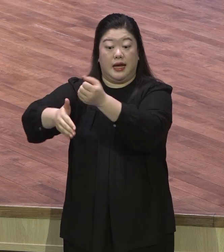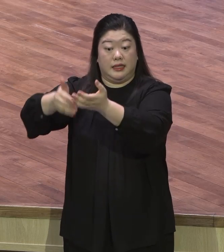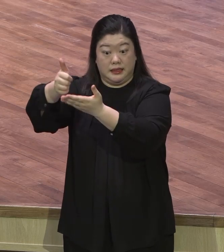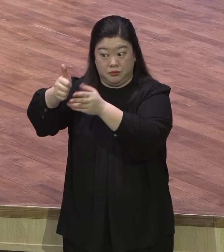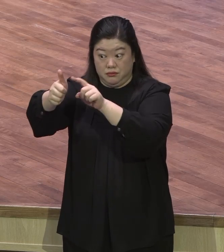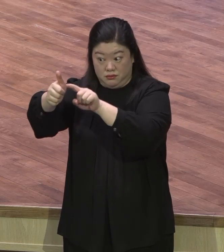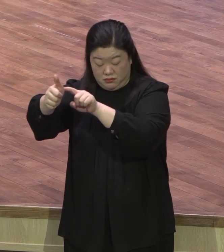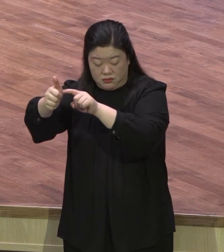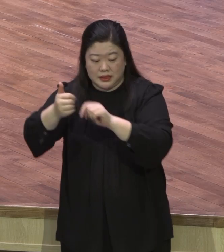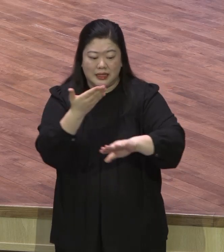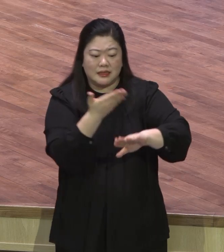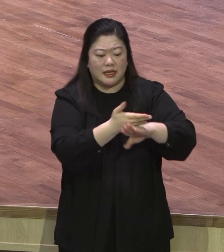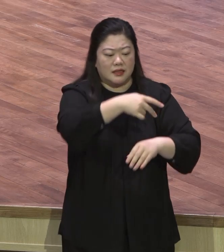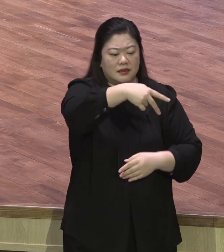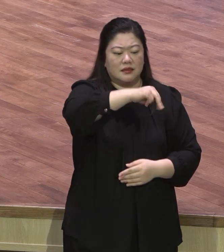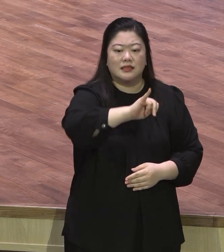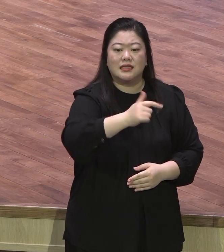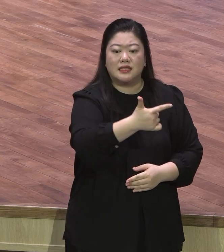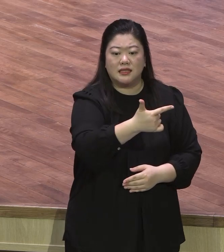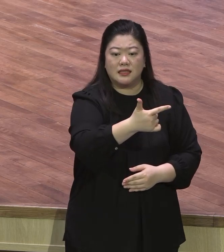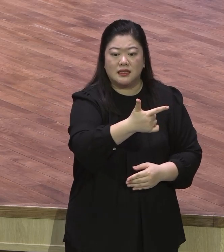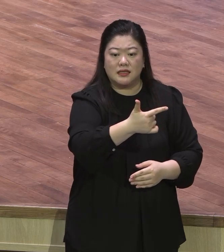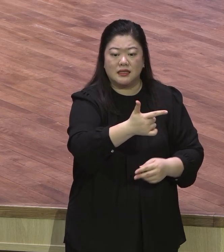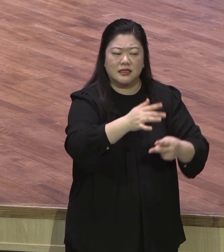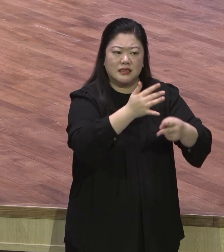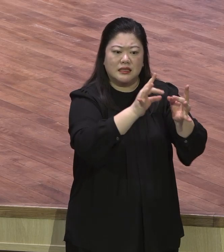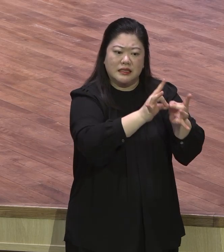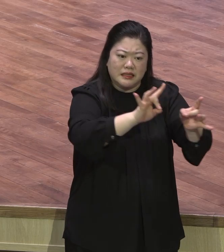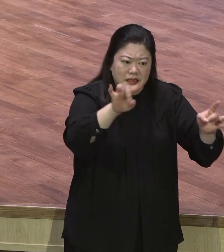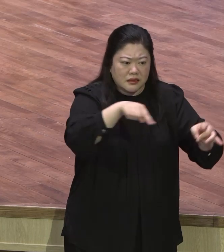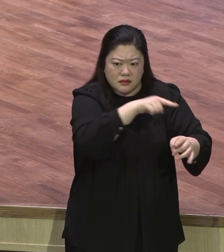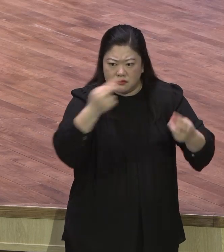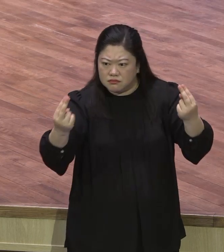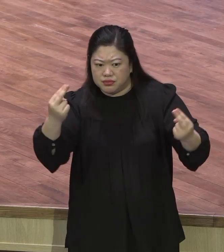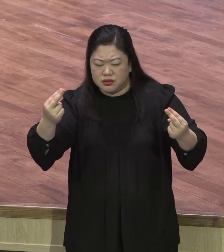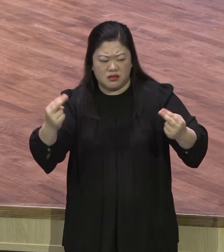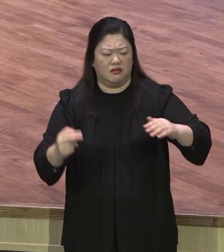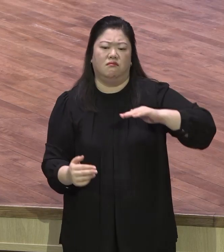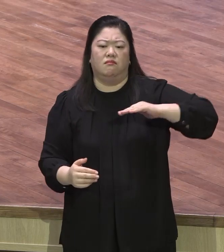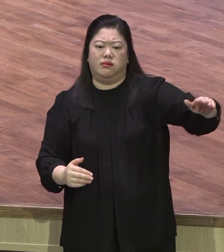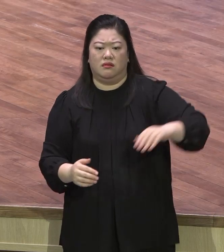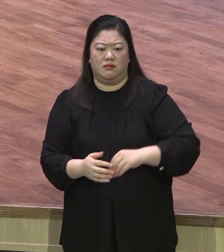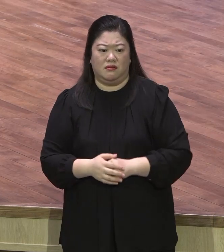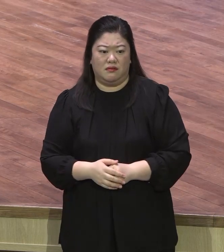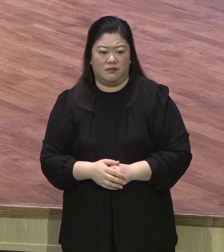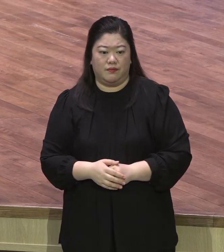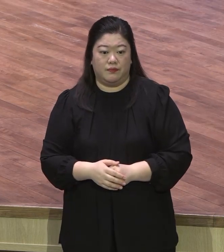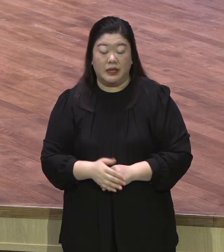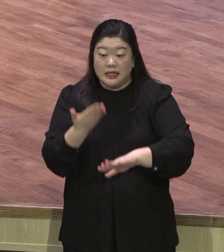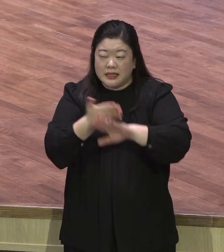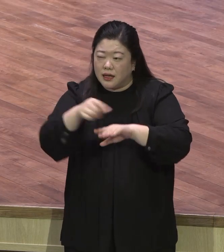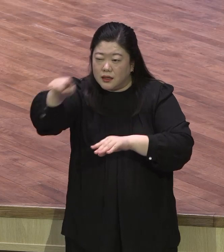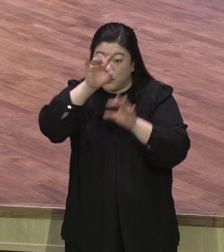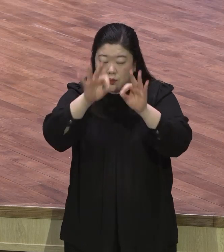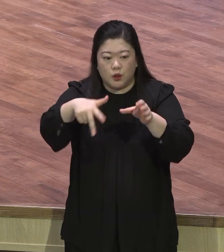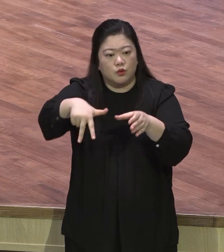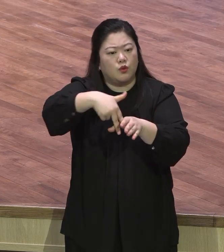참 하나님이십니다. 지금 종교 보세요. 얼마나 많아요. 종교들 많습니다. 우상들 많습니다.